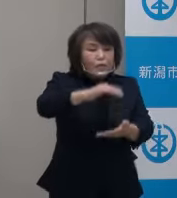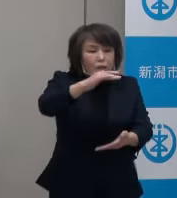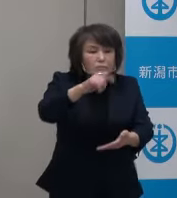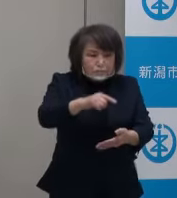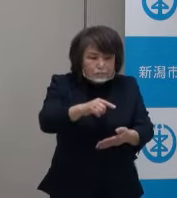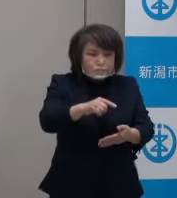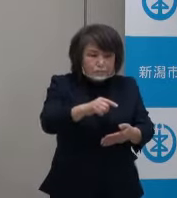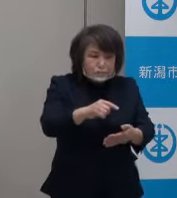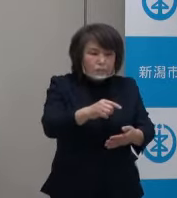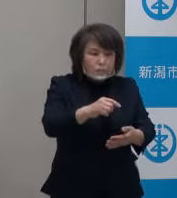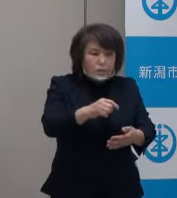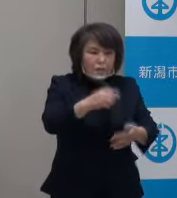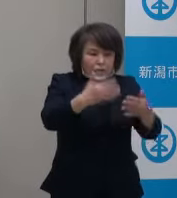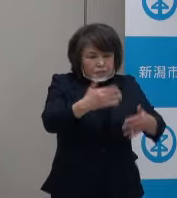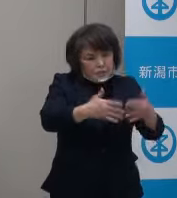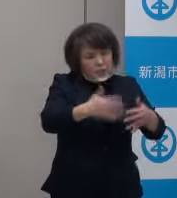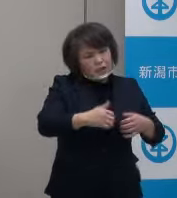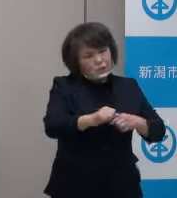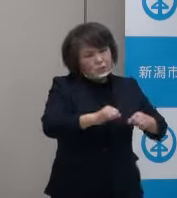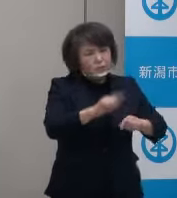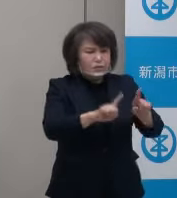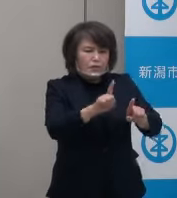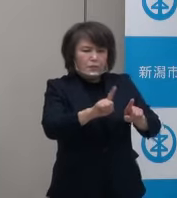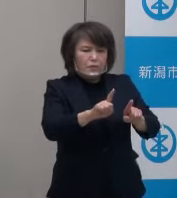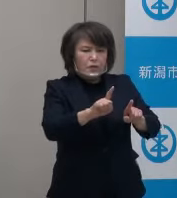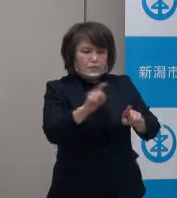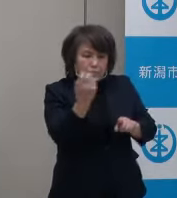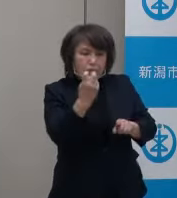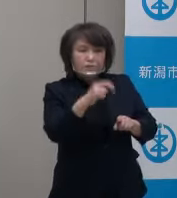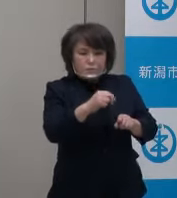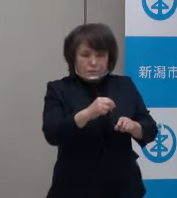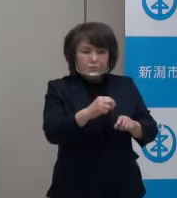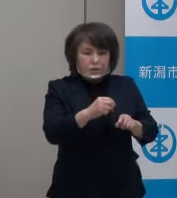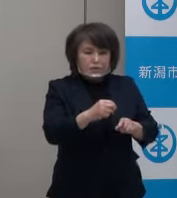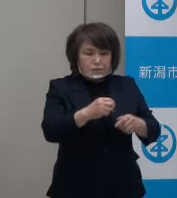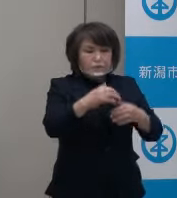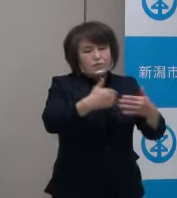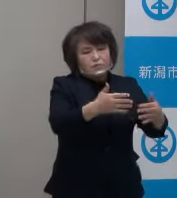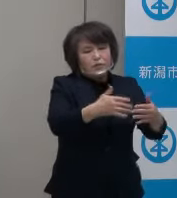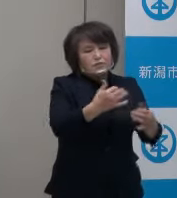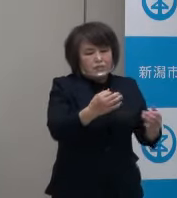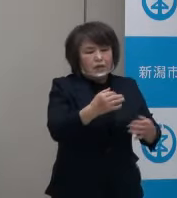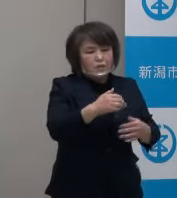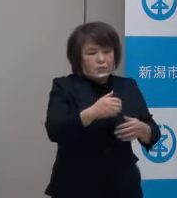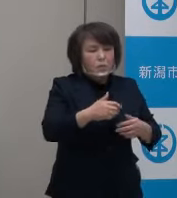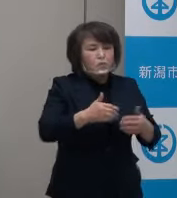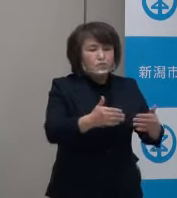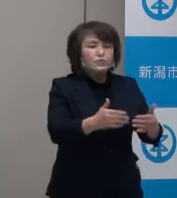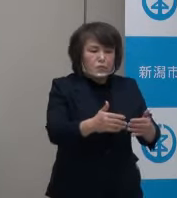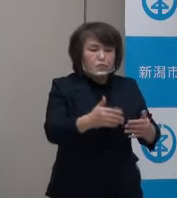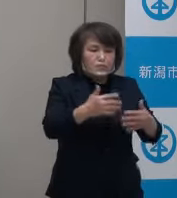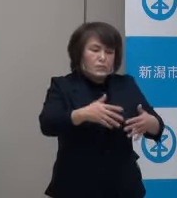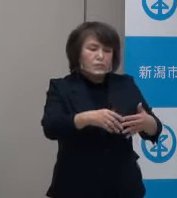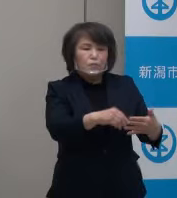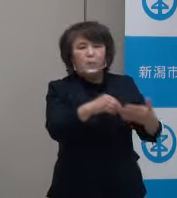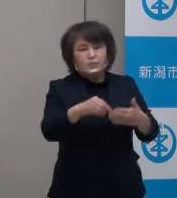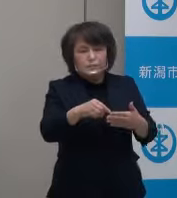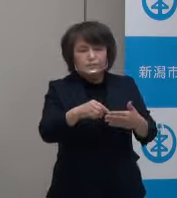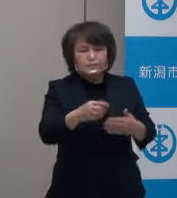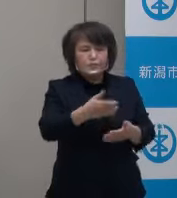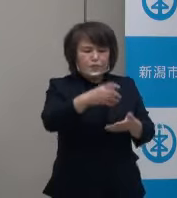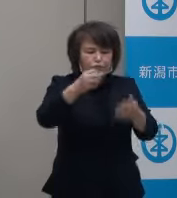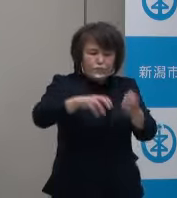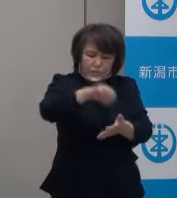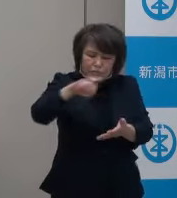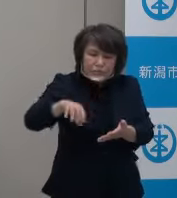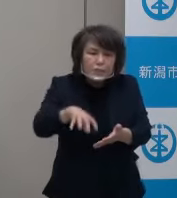働状況を把握する除雪車運行管理システムの導入、新たな雪捨て場の確保、道路